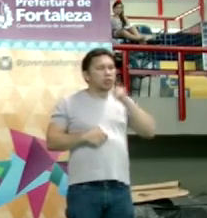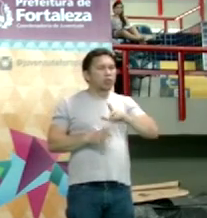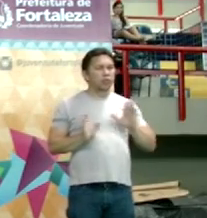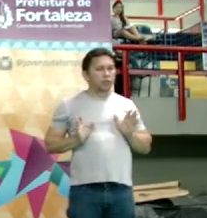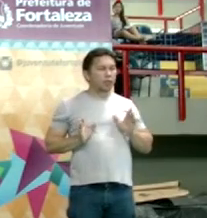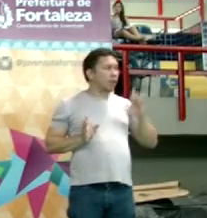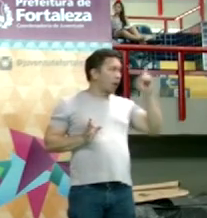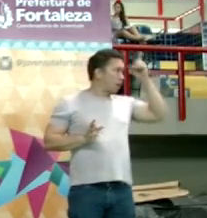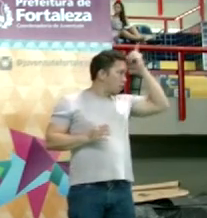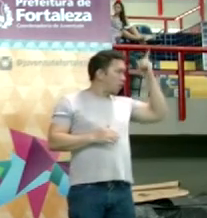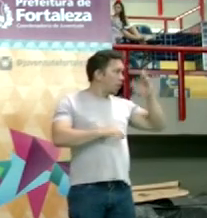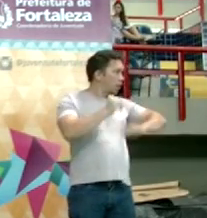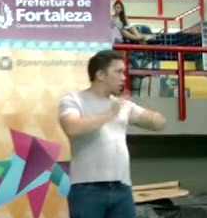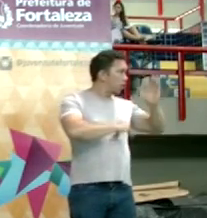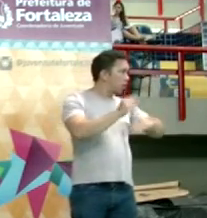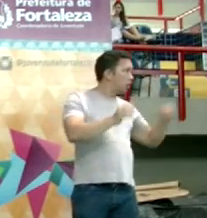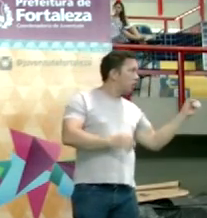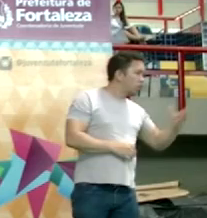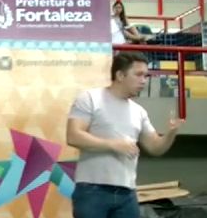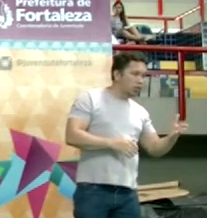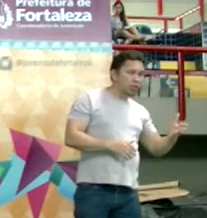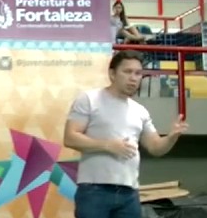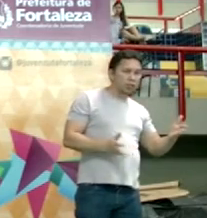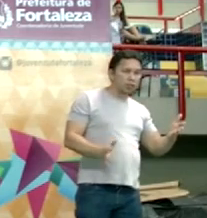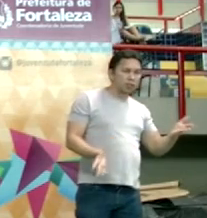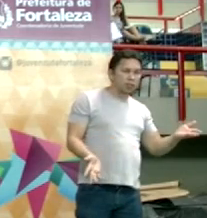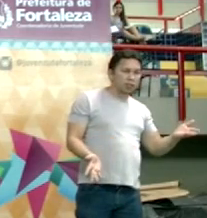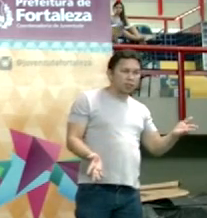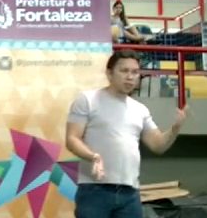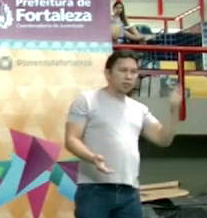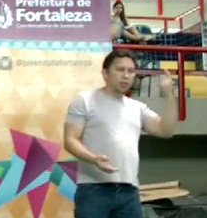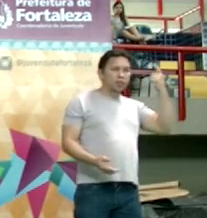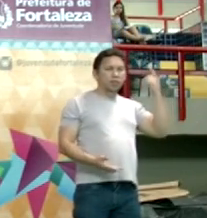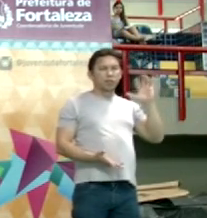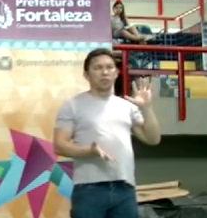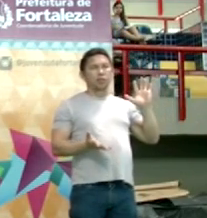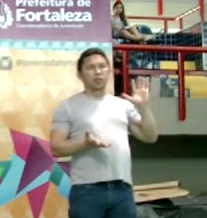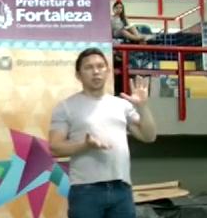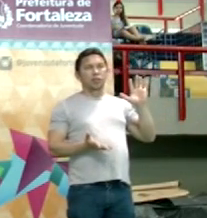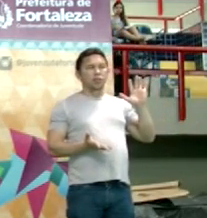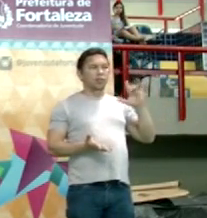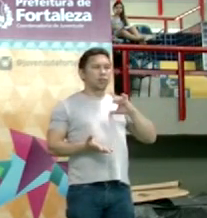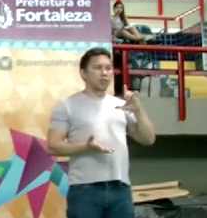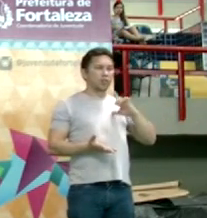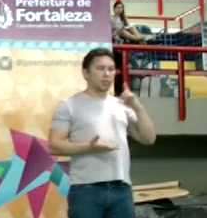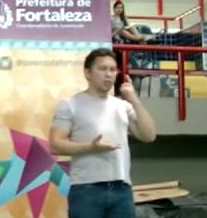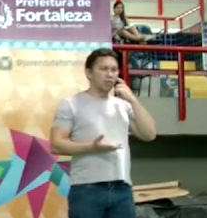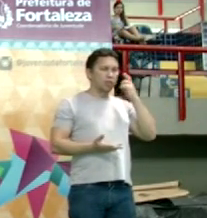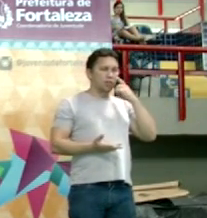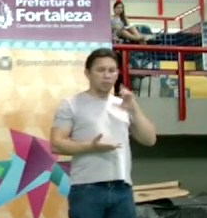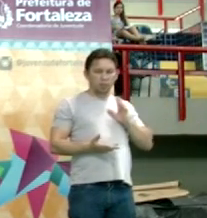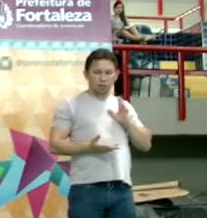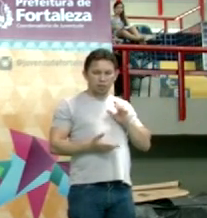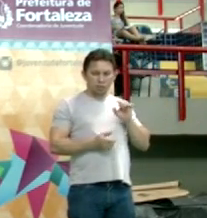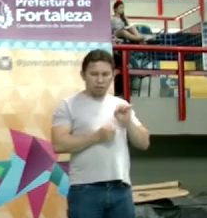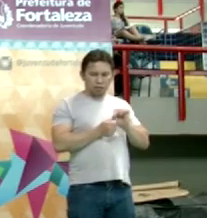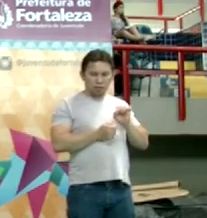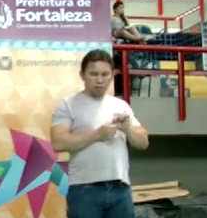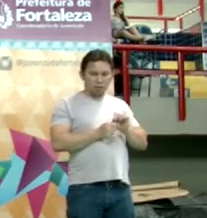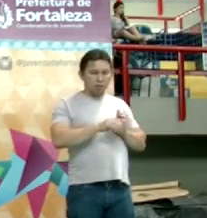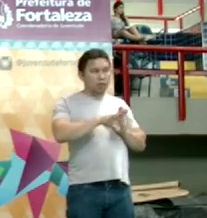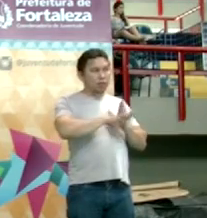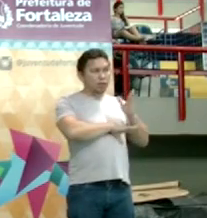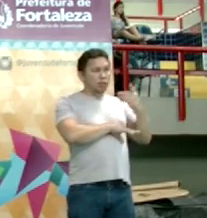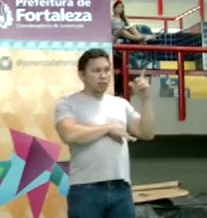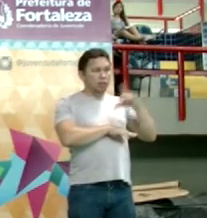vou bem inventar uma técnica nova, aí tal, vou pegar lá pelo Google, boto lá, técnica de café, lá no século XIX